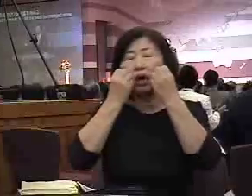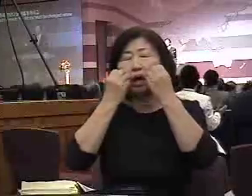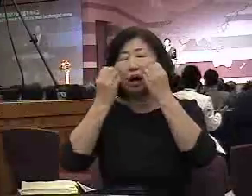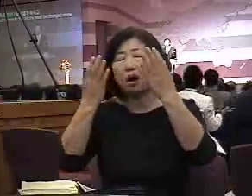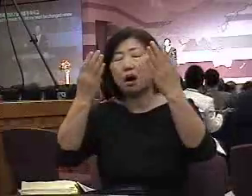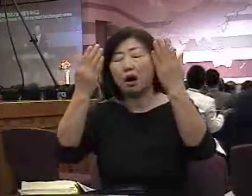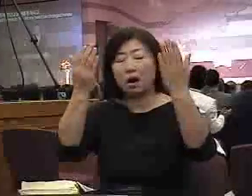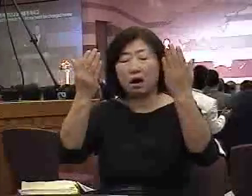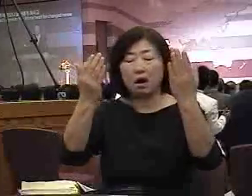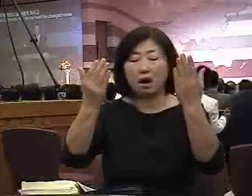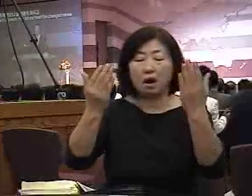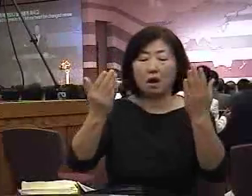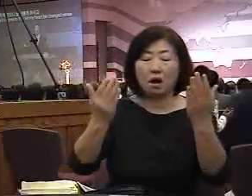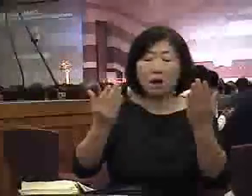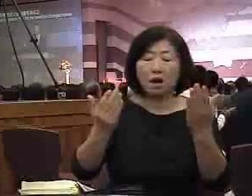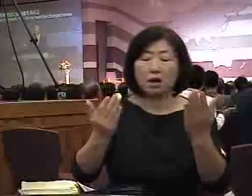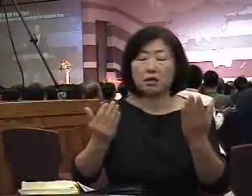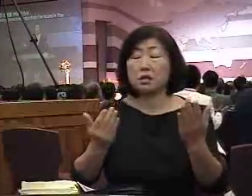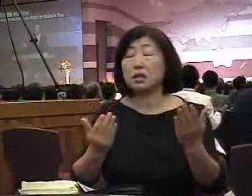새롭게